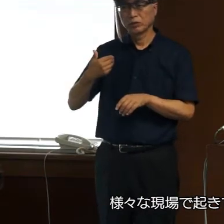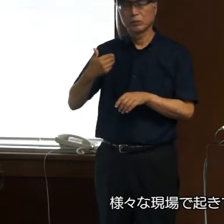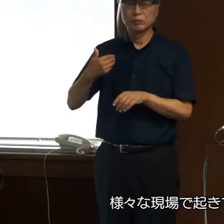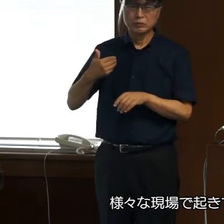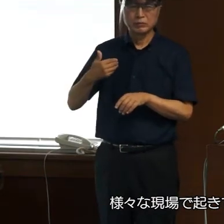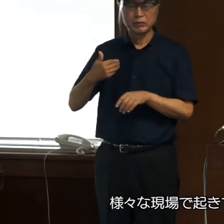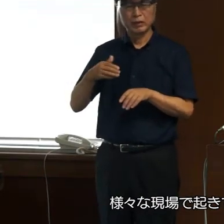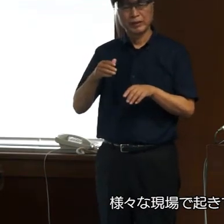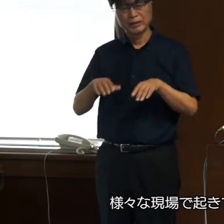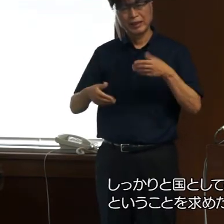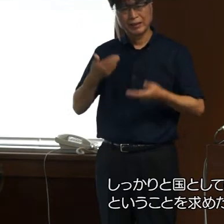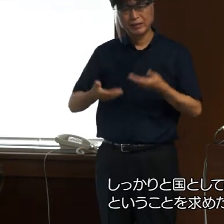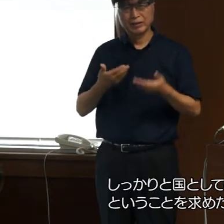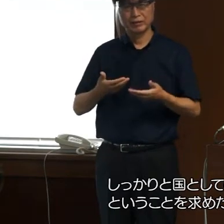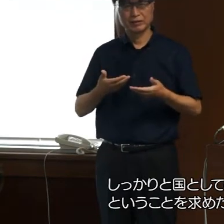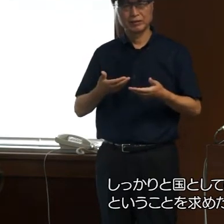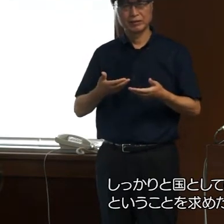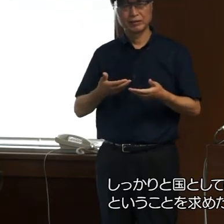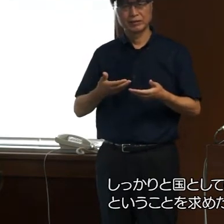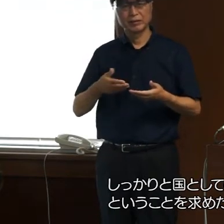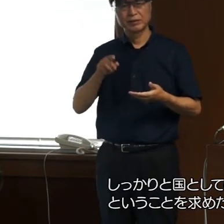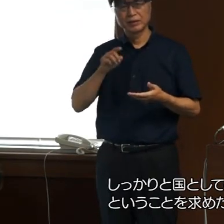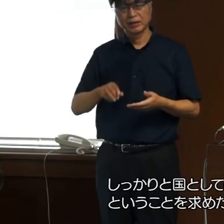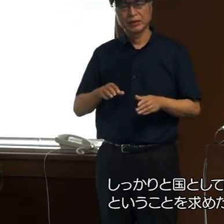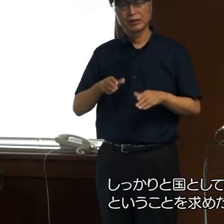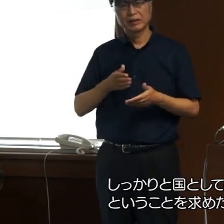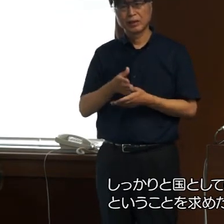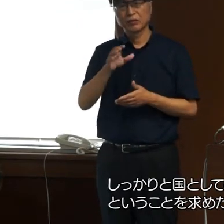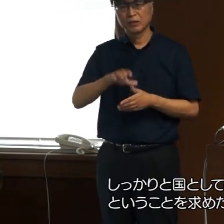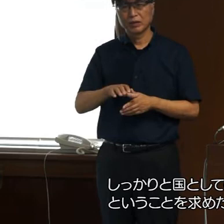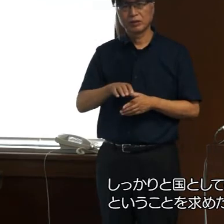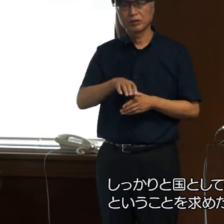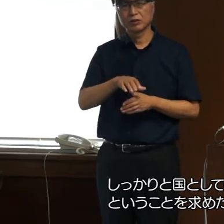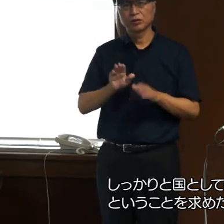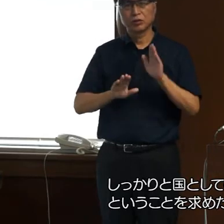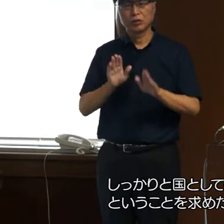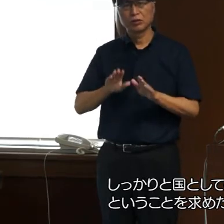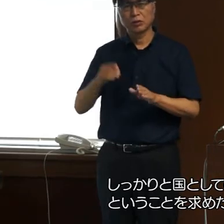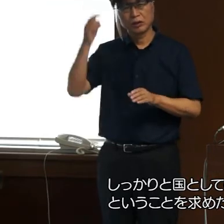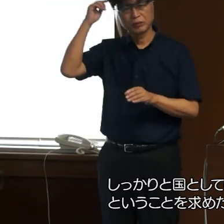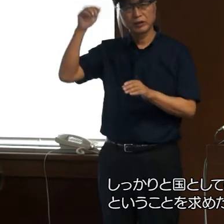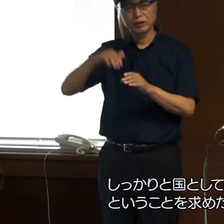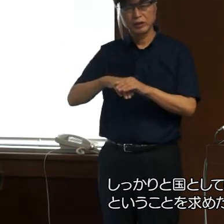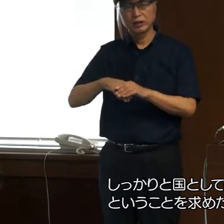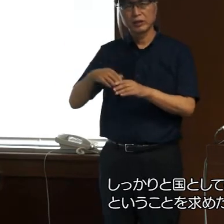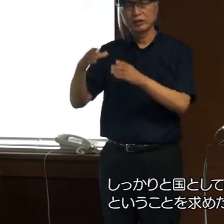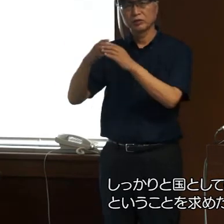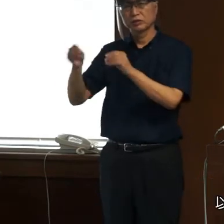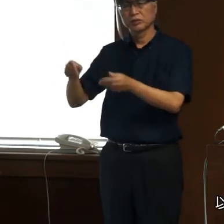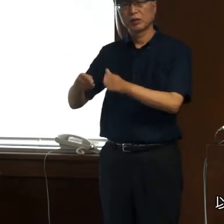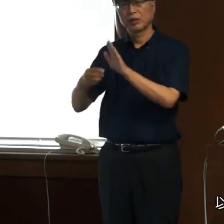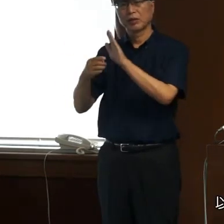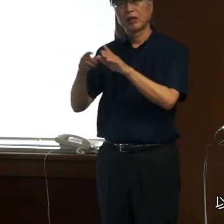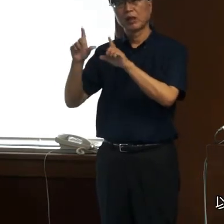ることも踏まえながら、しっかりとこう国としての打ち出しをしていただくということを求めておきたいと思